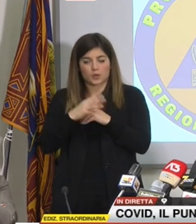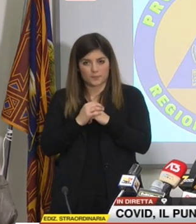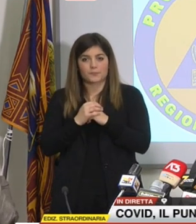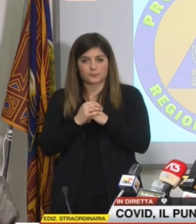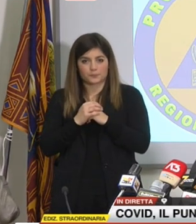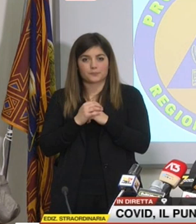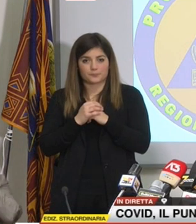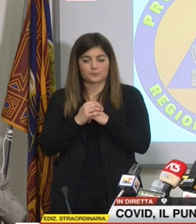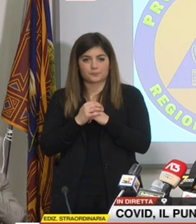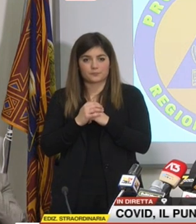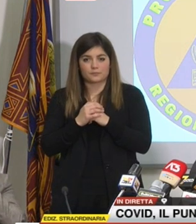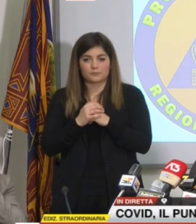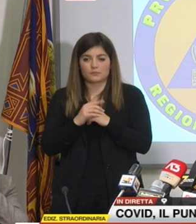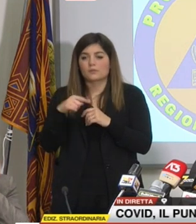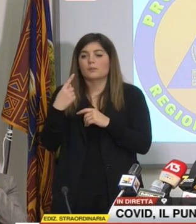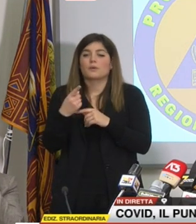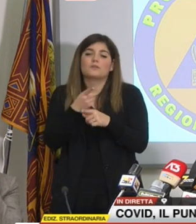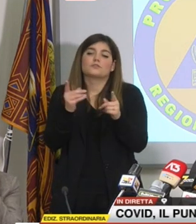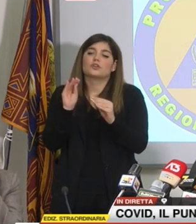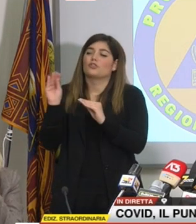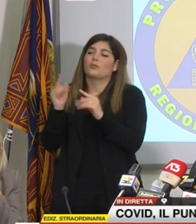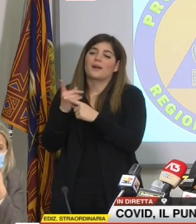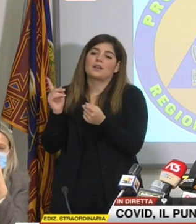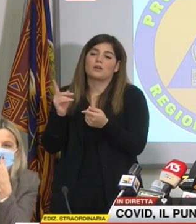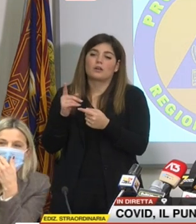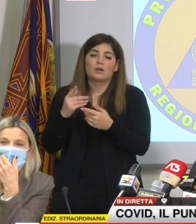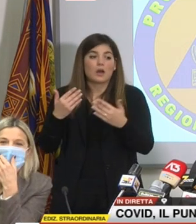l'idea, ma poi chiedetelo a loro, io non voglio fare il